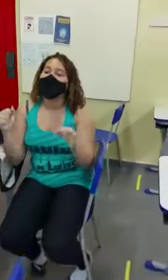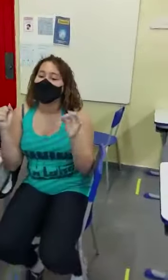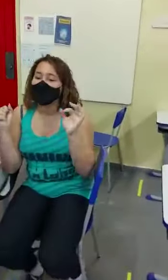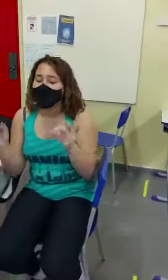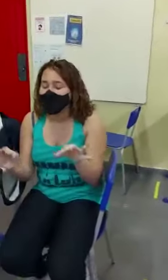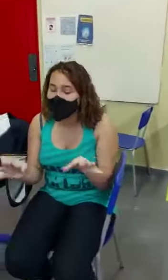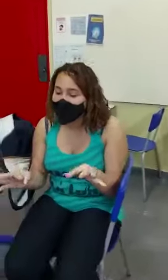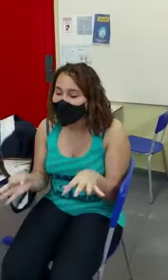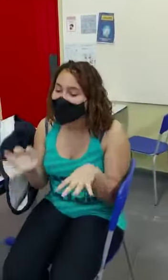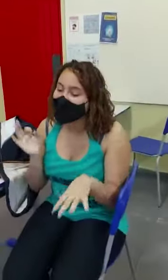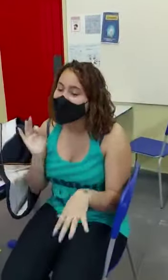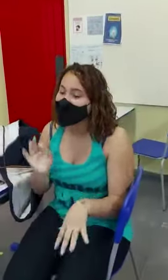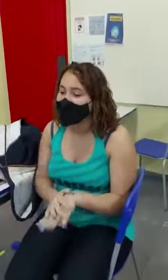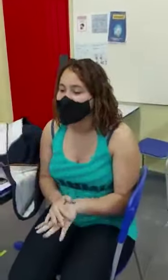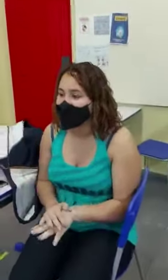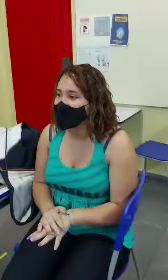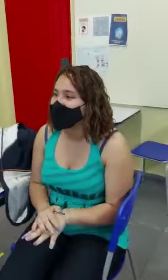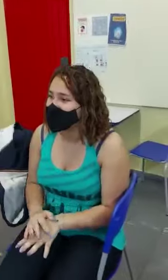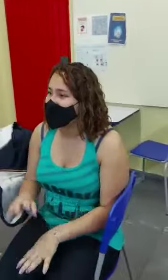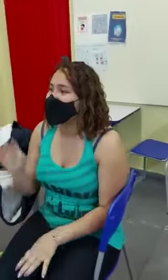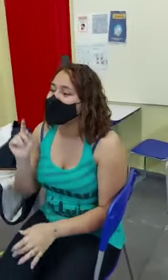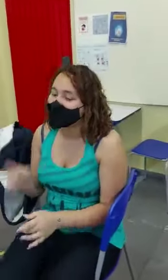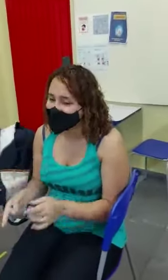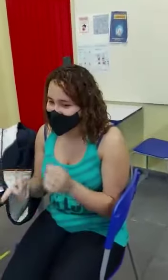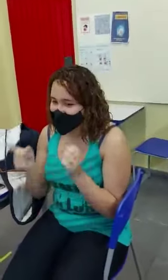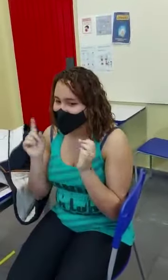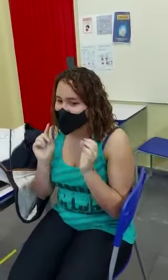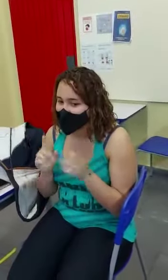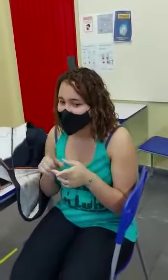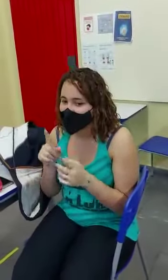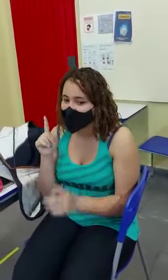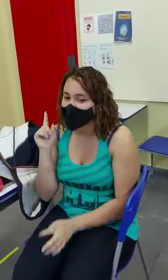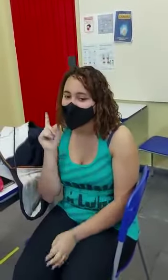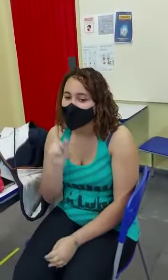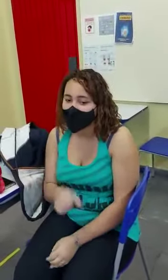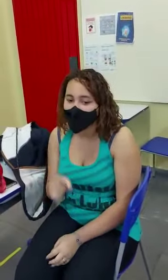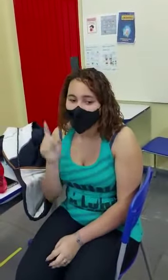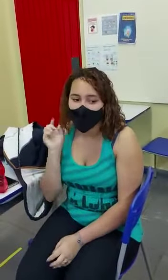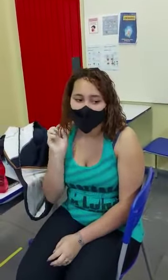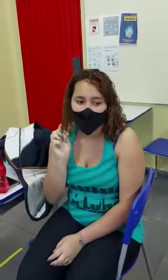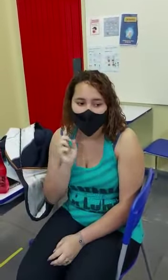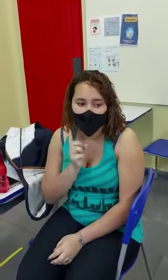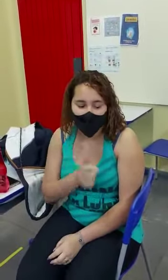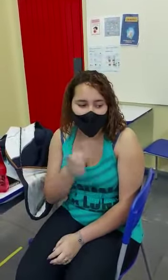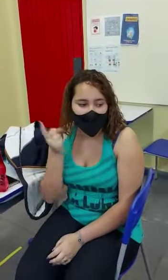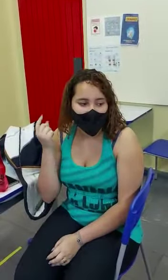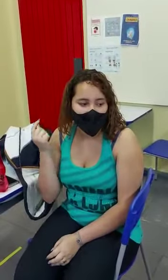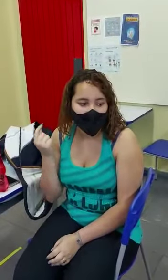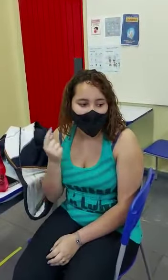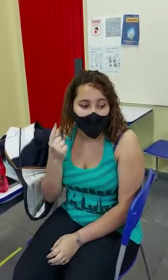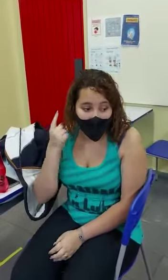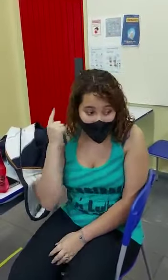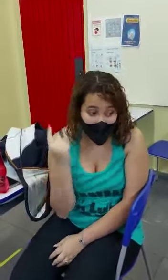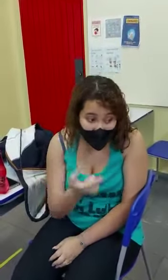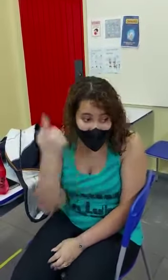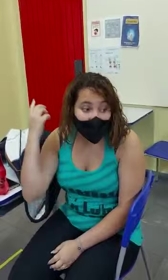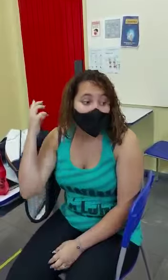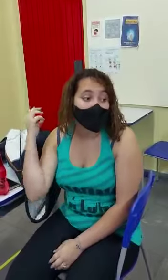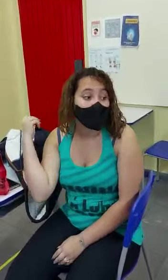Eu vou pra lua e eu vou levar a minha mochila, a minha mesa, meu fone, meu tênis, meu chinelo,